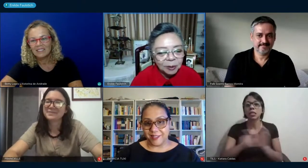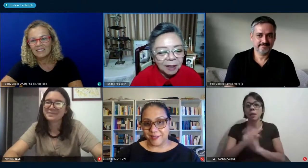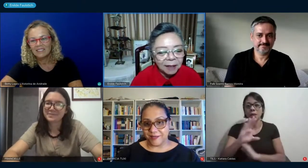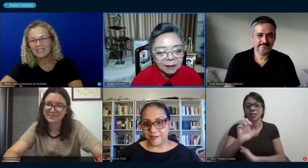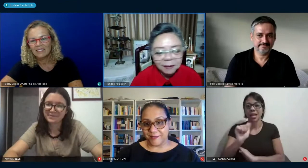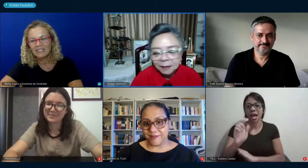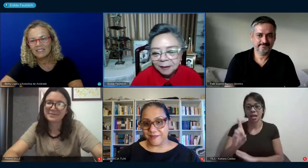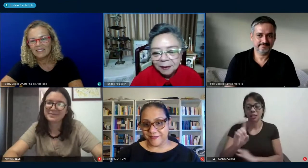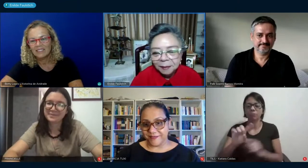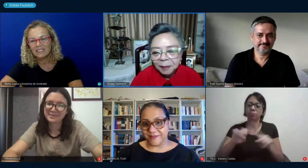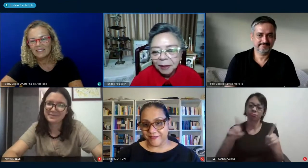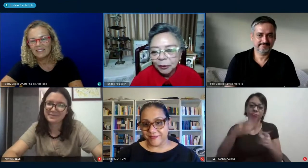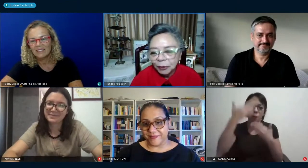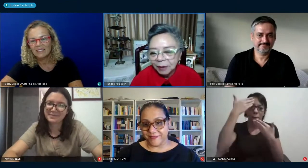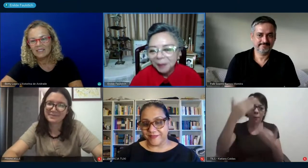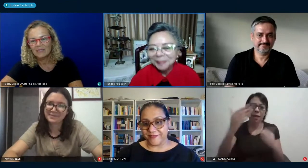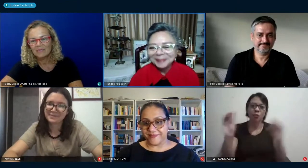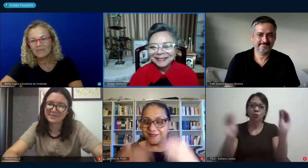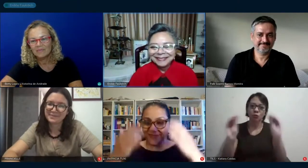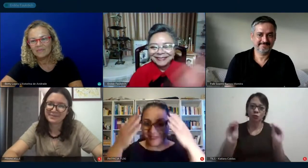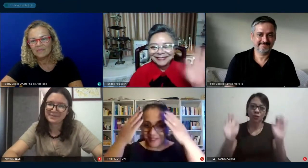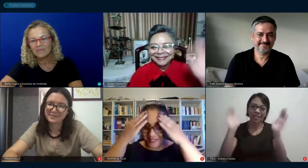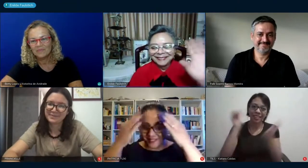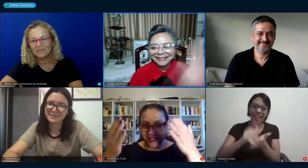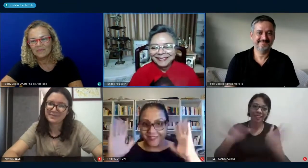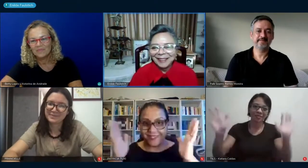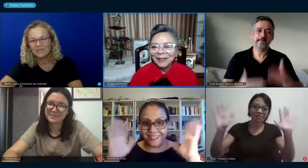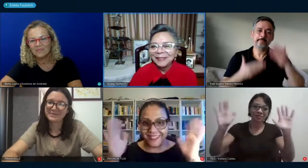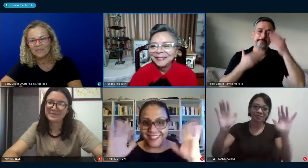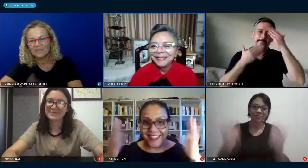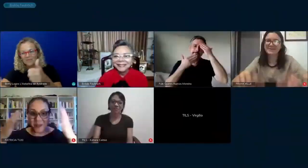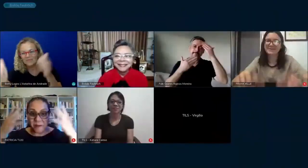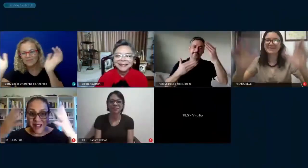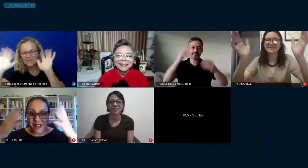muito obrigada. Beijos, até. Tchau.